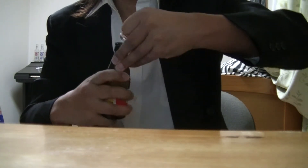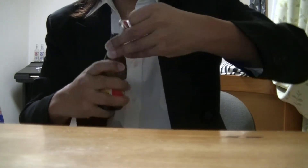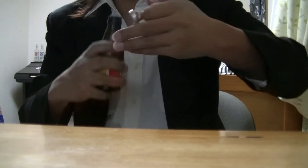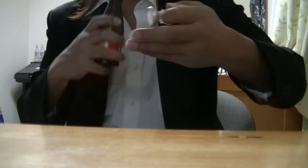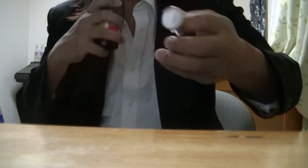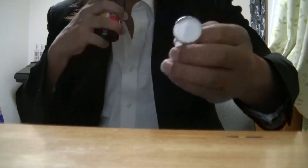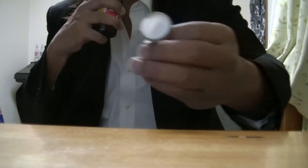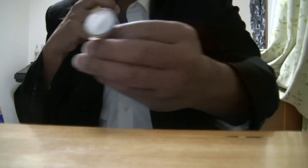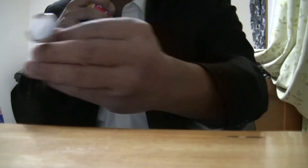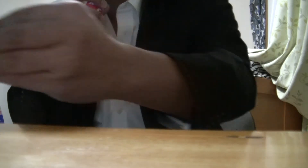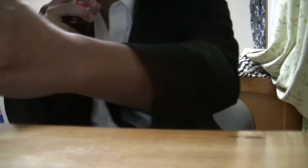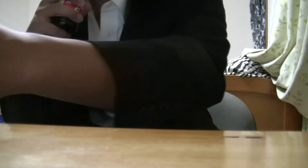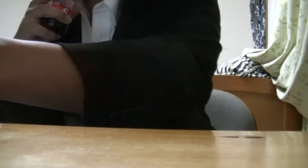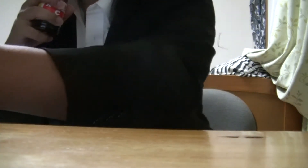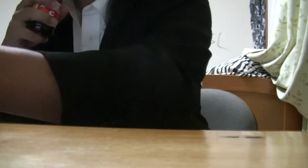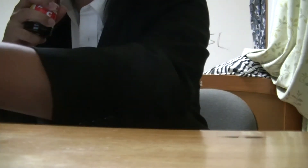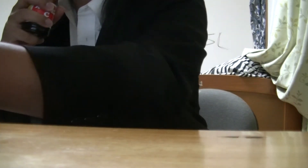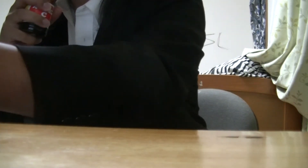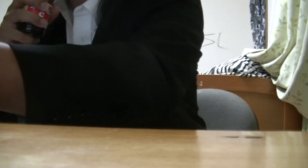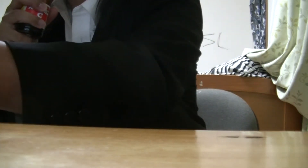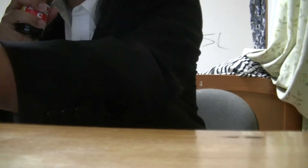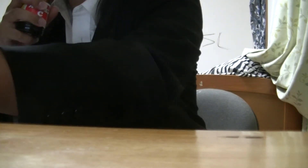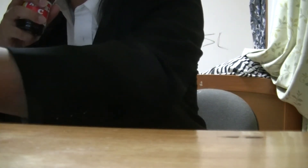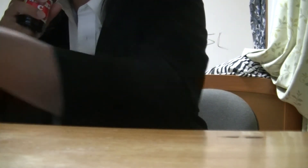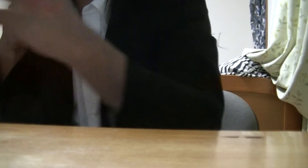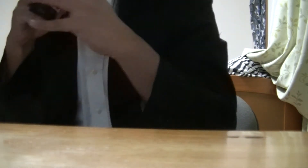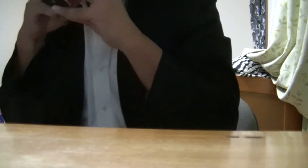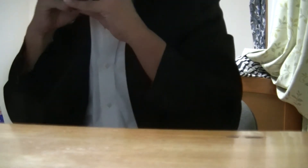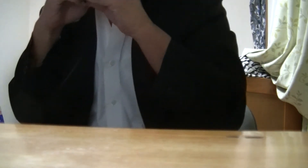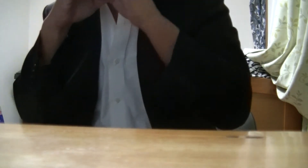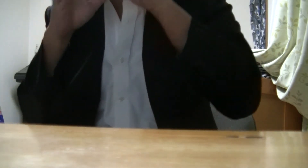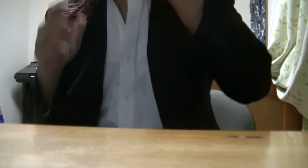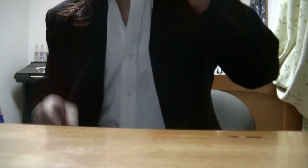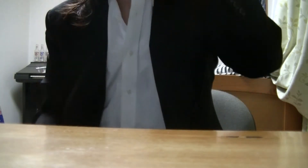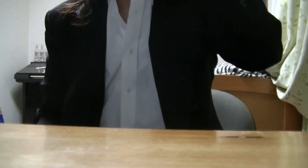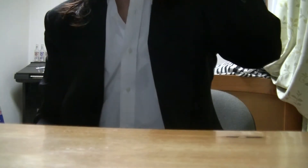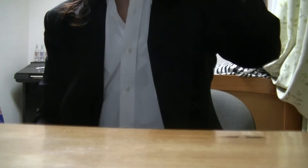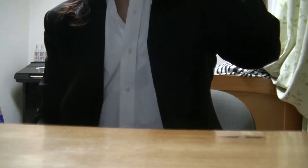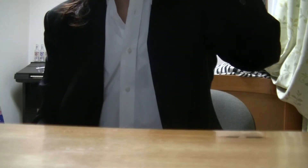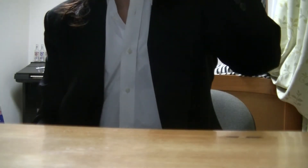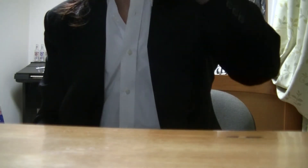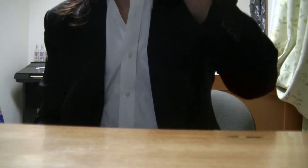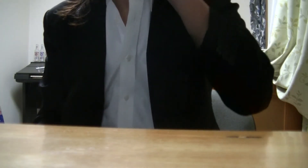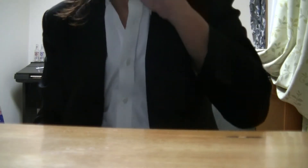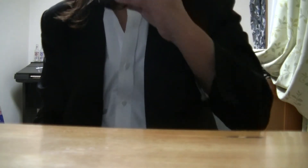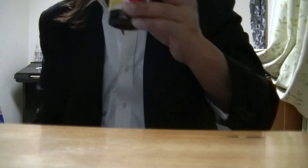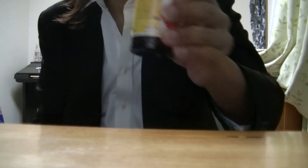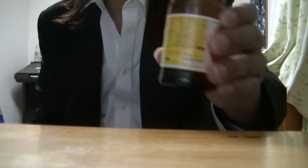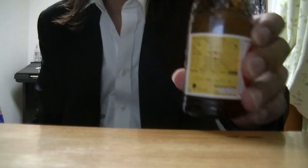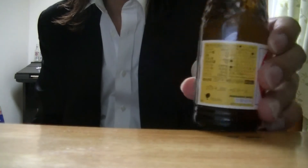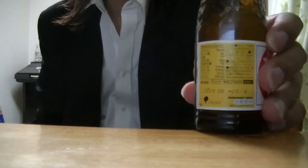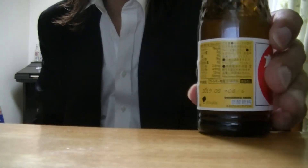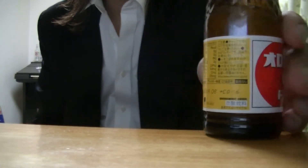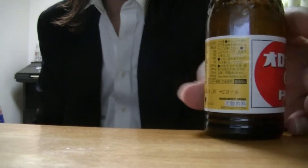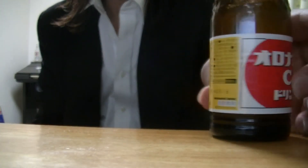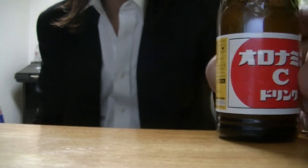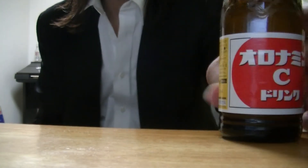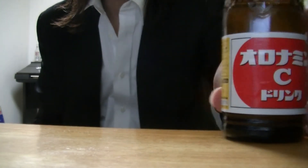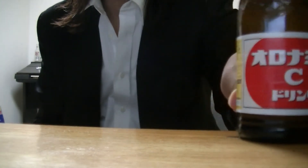なので全ての考え方が一緒の著者なんかいないってことを前提に聞いてくれれば、僕はおすすめ本が言いやすくなるので、一応